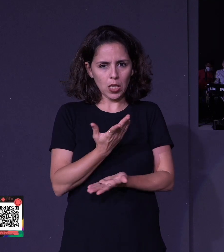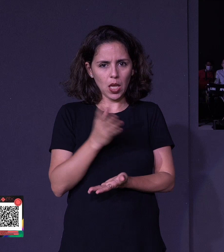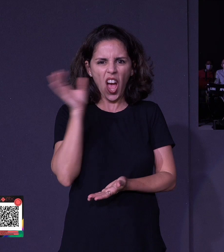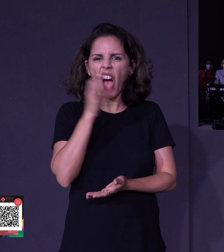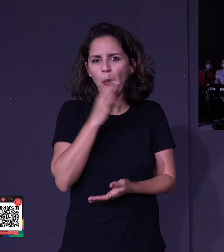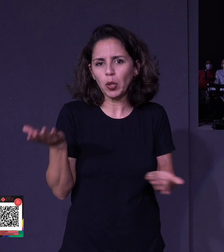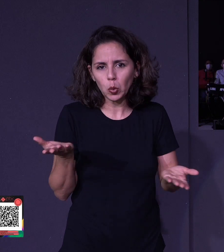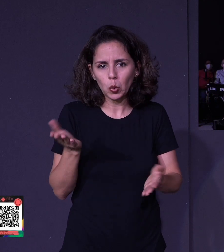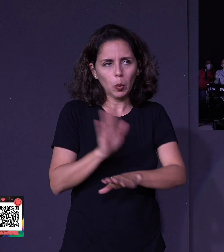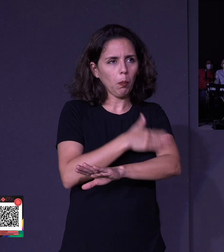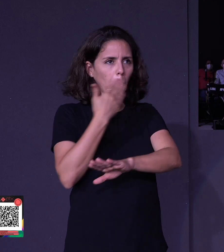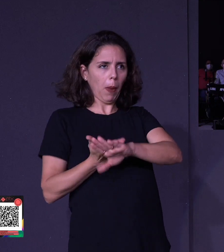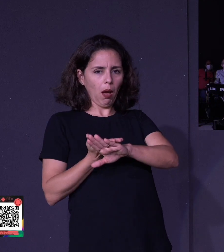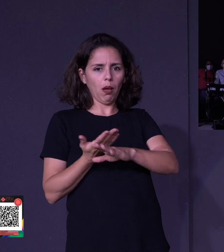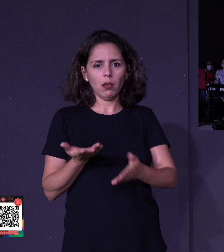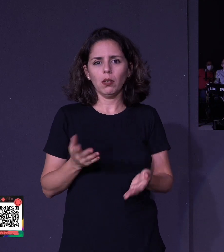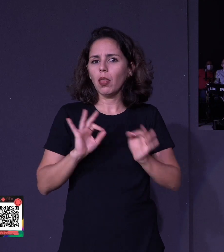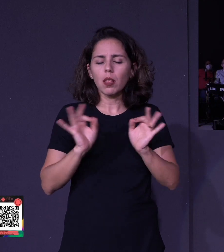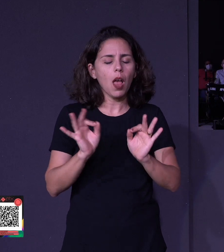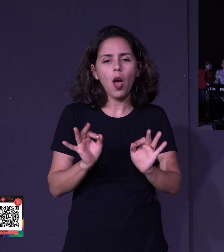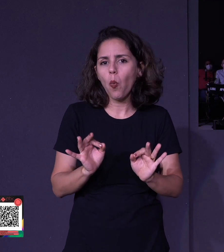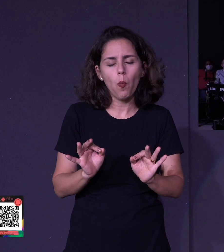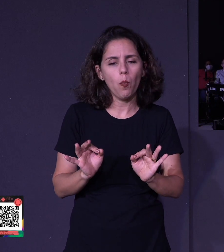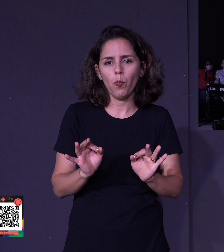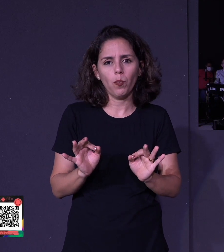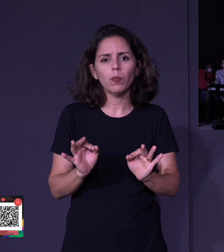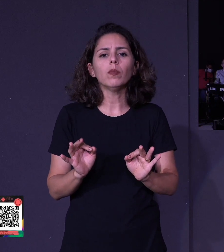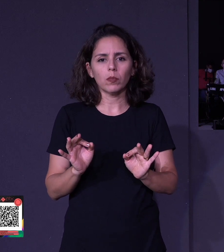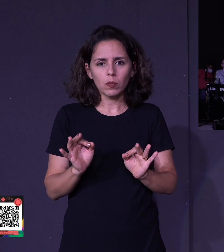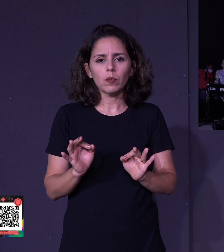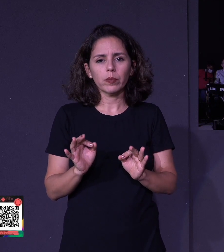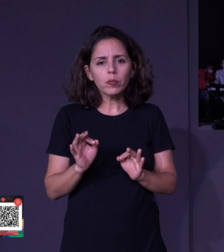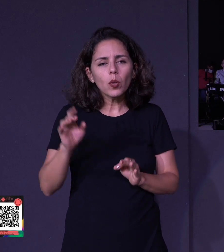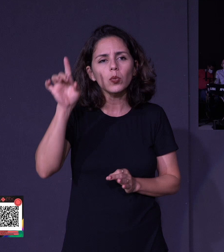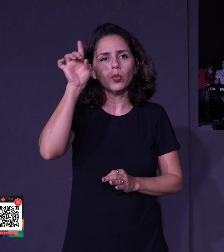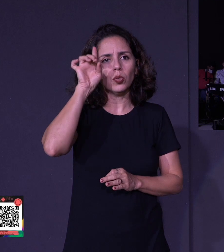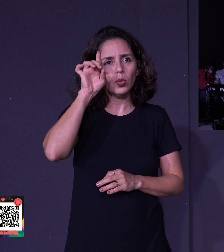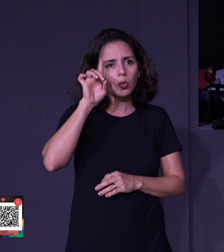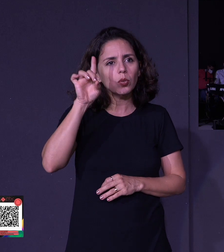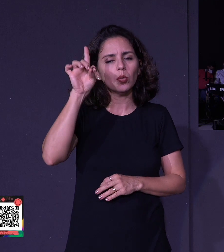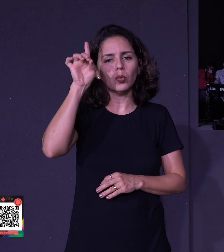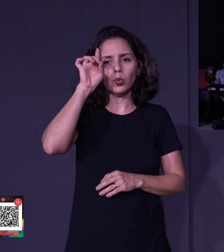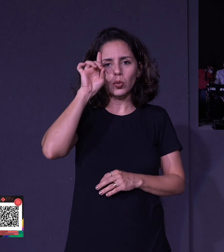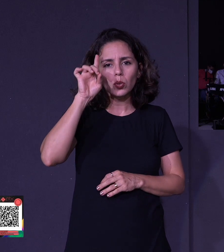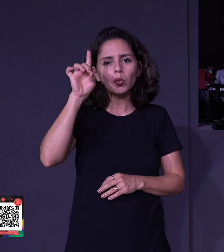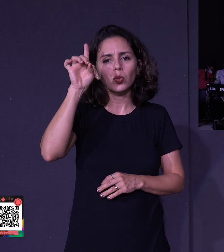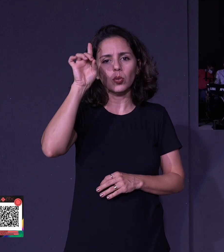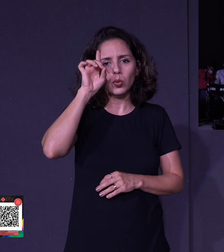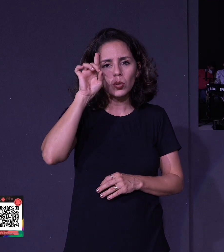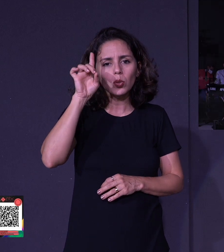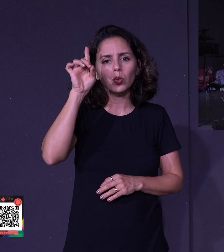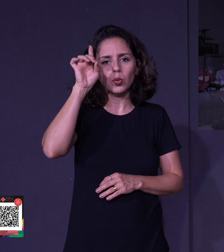são problemas e situações que se estabelecem e que, diante dos quais a família muitas vezes não se posiciona de maneira